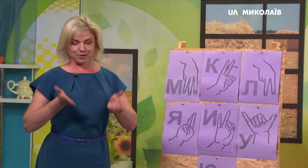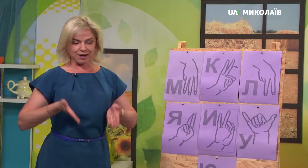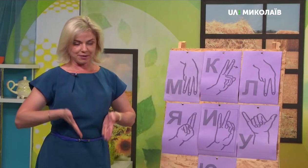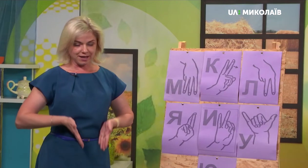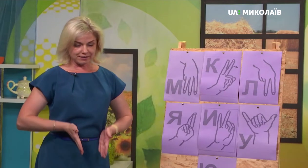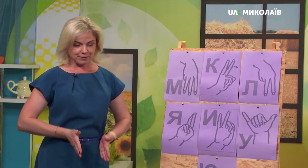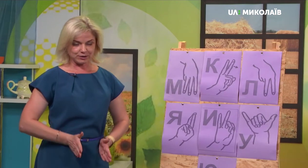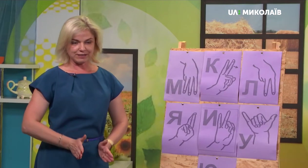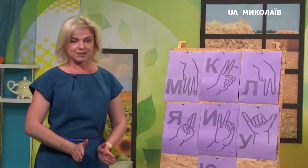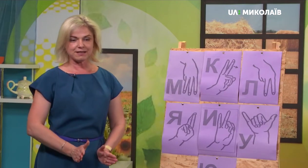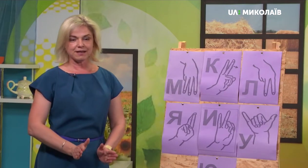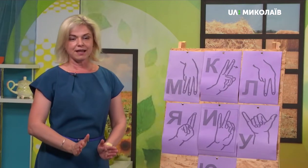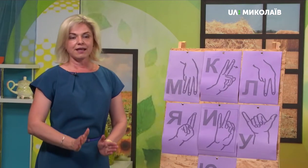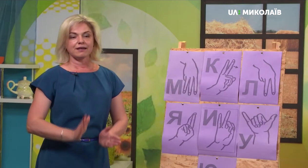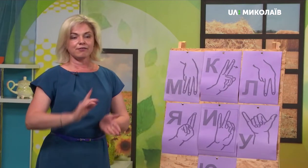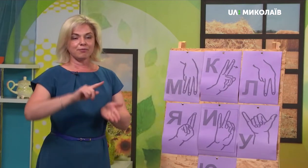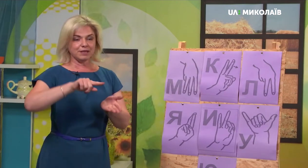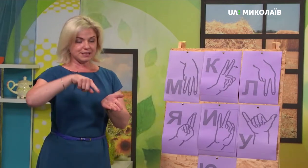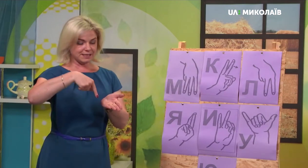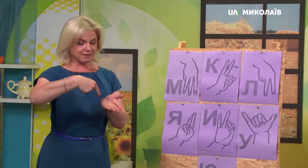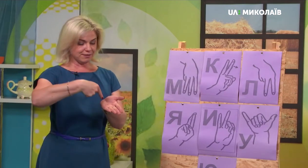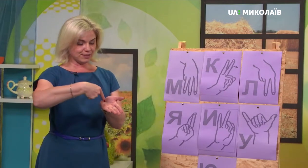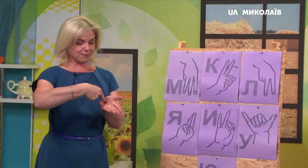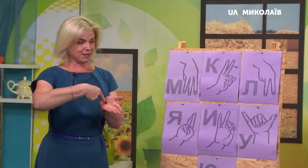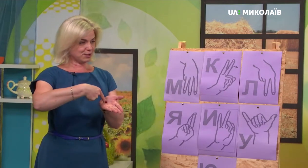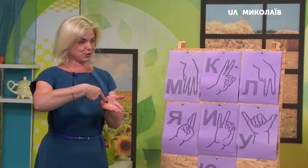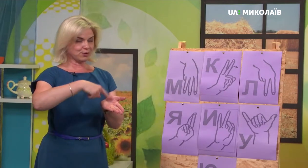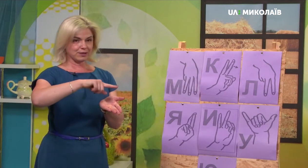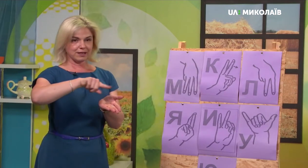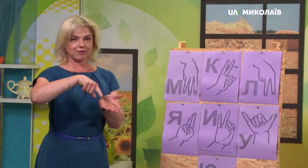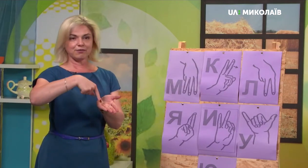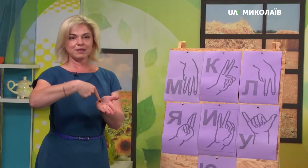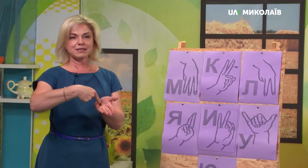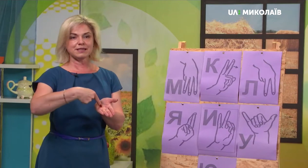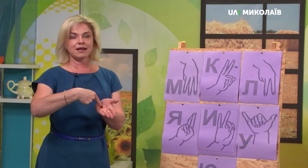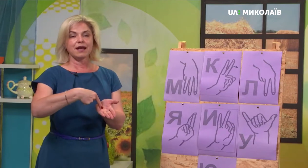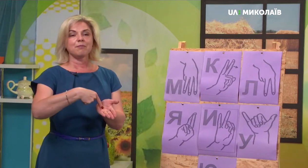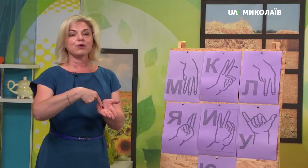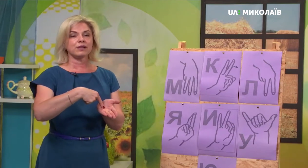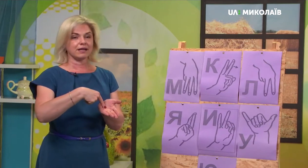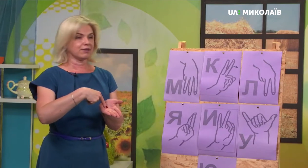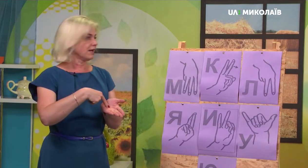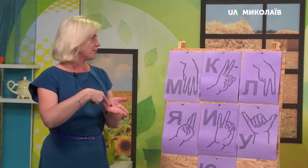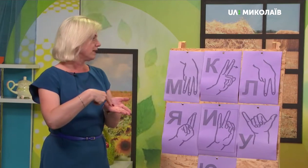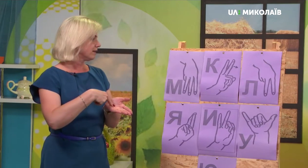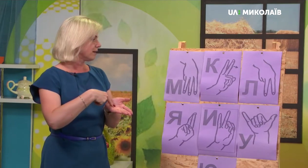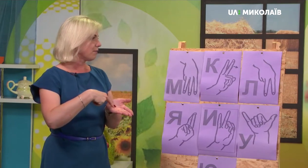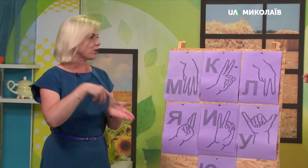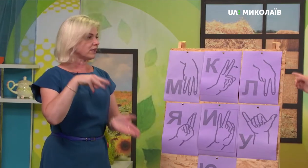руками. Народився в місті, оце місто. В місті Миколаєві. Миколаїв